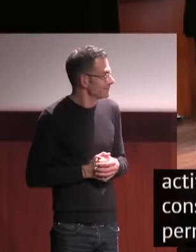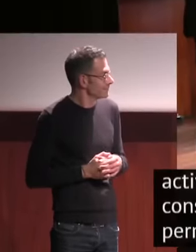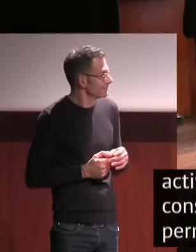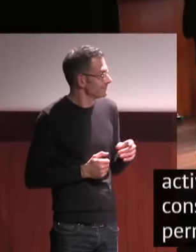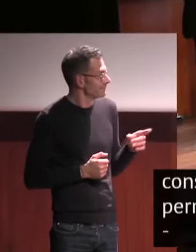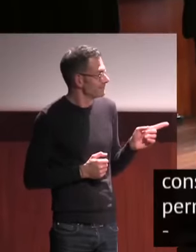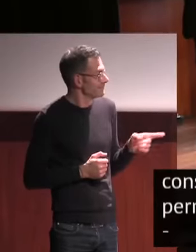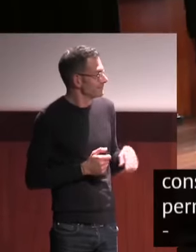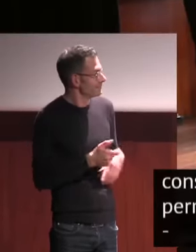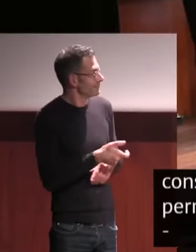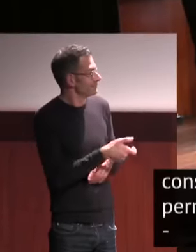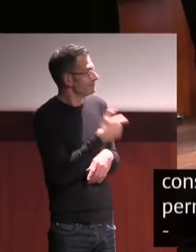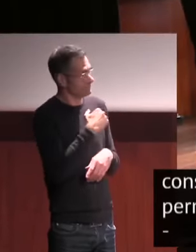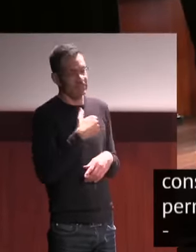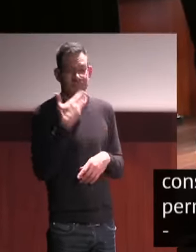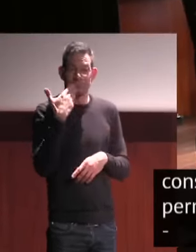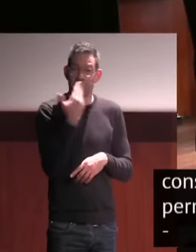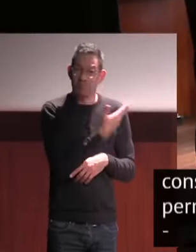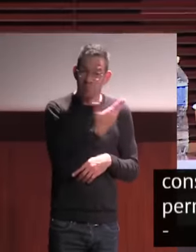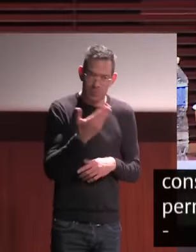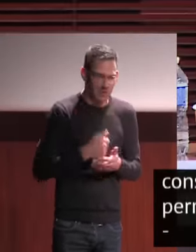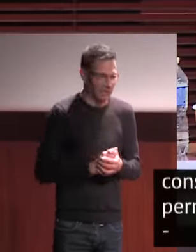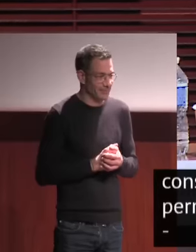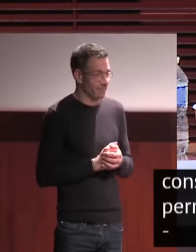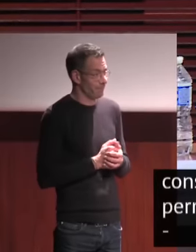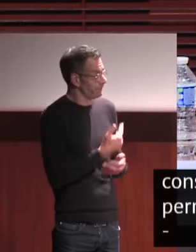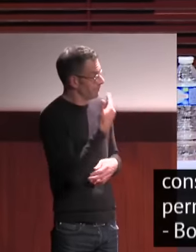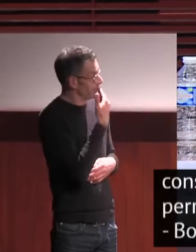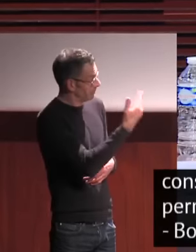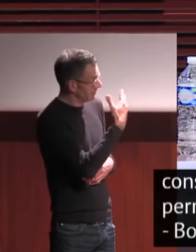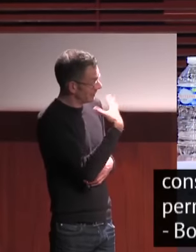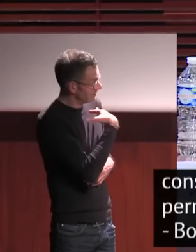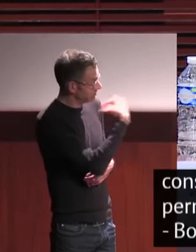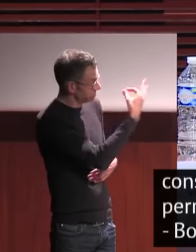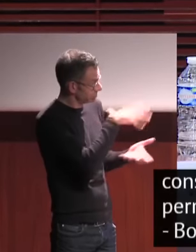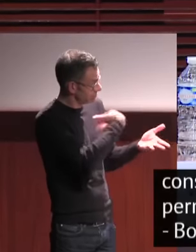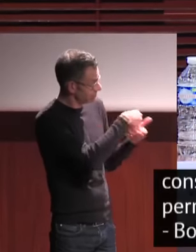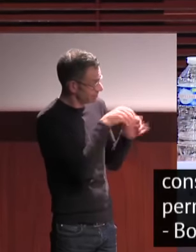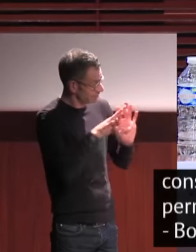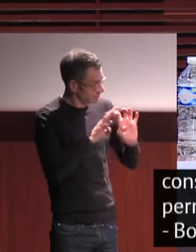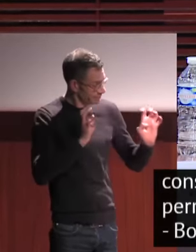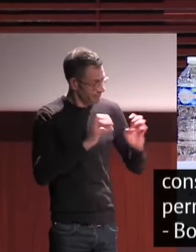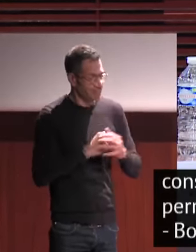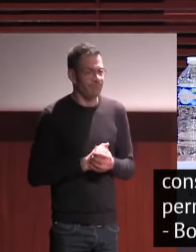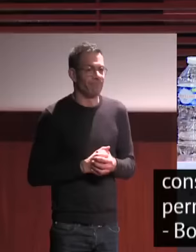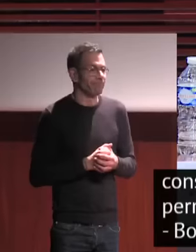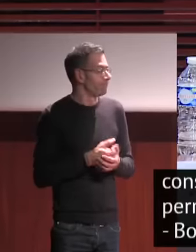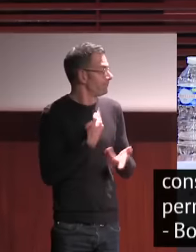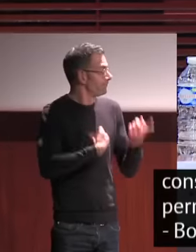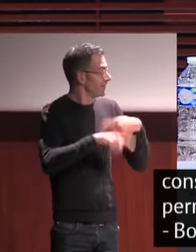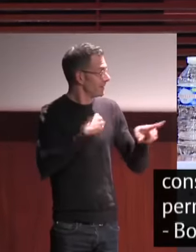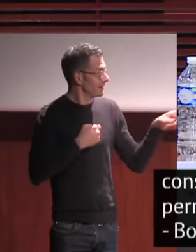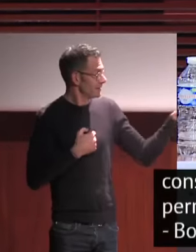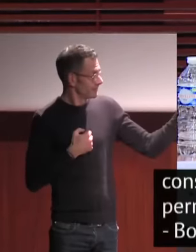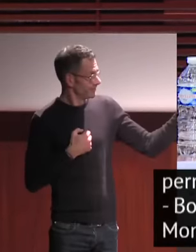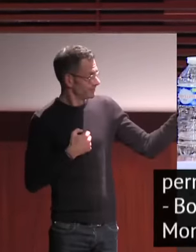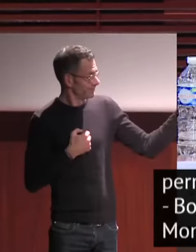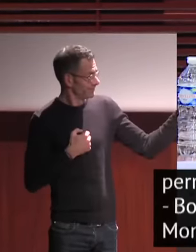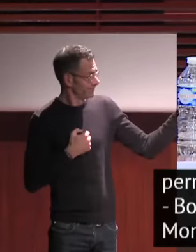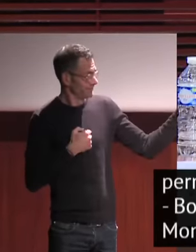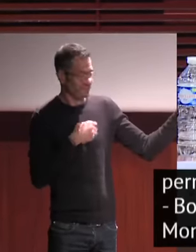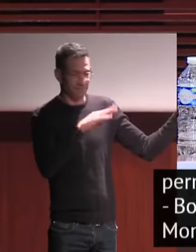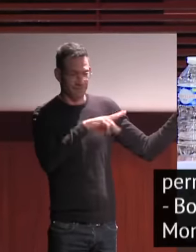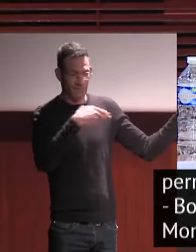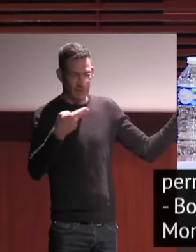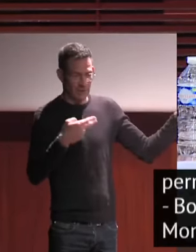Allez-y. Donc, bonjour à tous. Merci déjà de nous recevoir pour cette table ronde. Donc, moi, mon nom signé, c'est comme